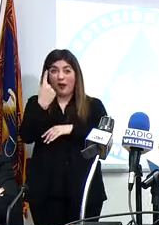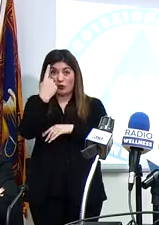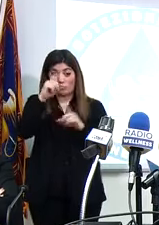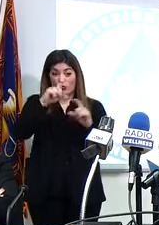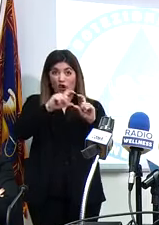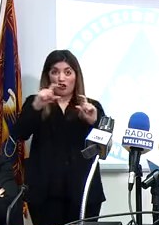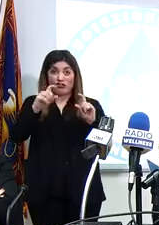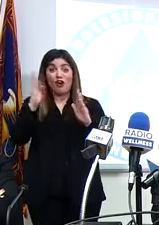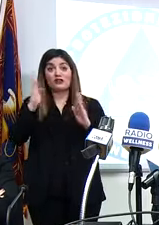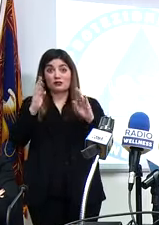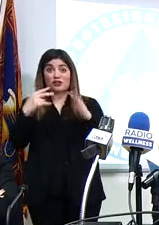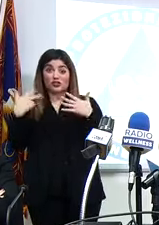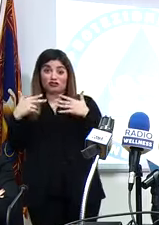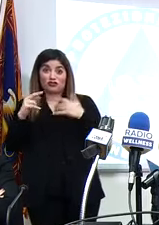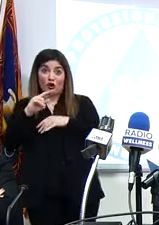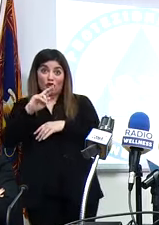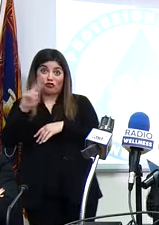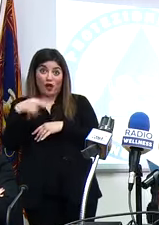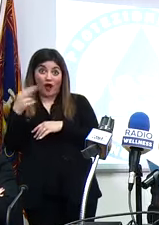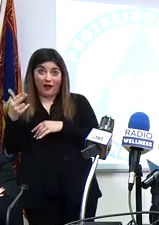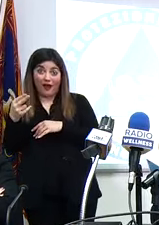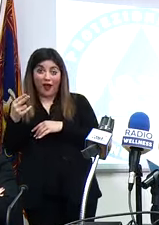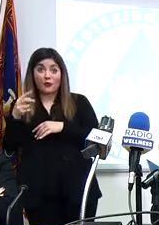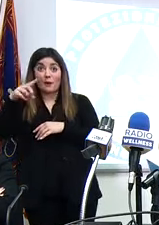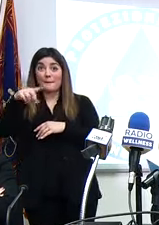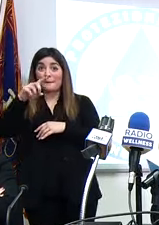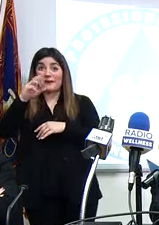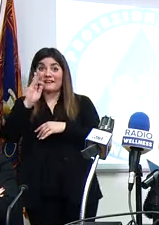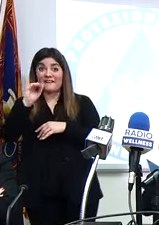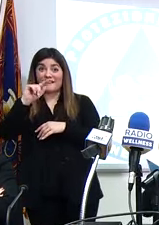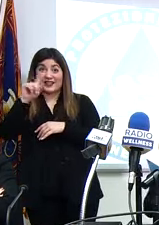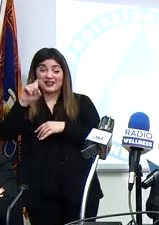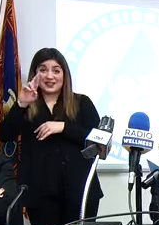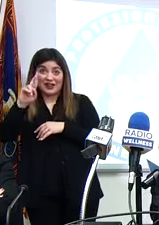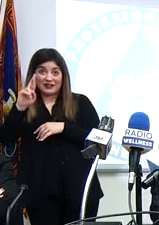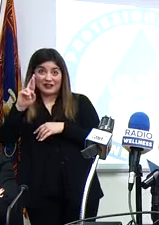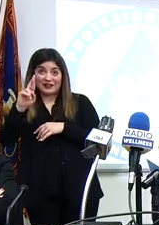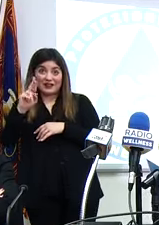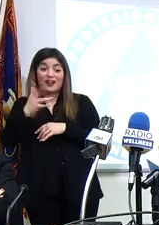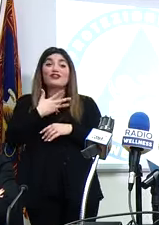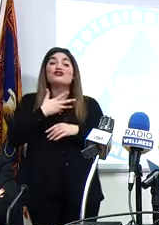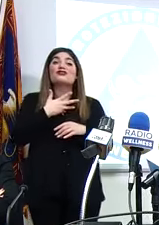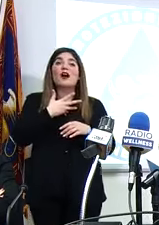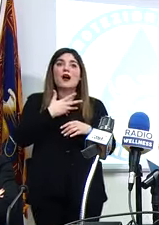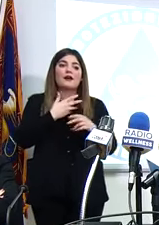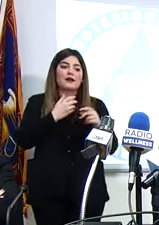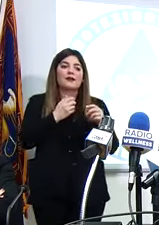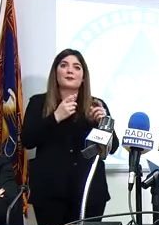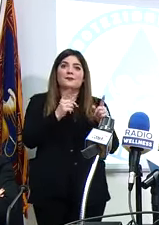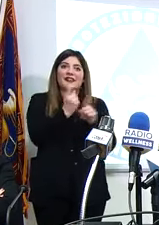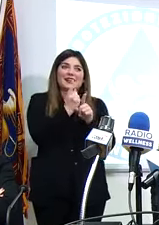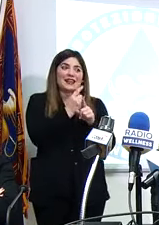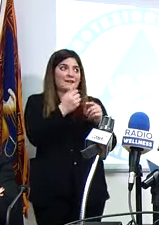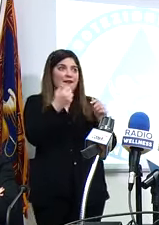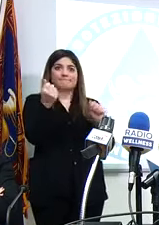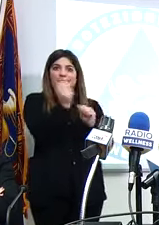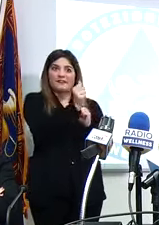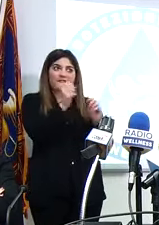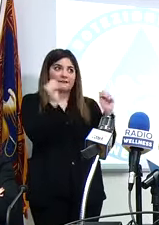Pfizer e di Moderna, non ha la catena del freddo, può subito essere distribuita. E poi